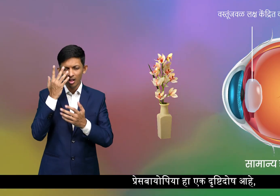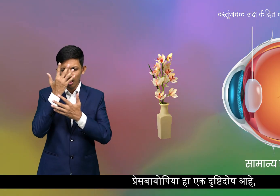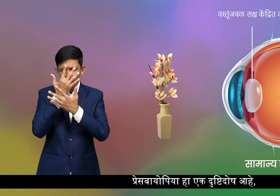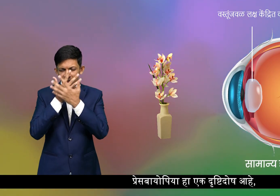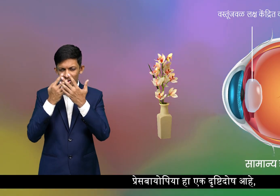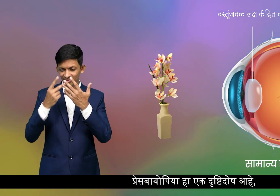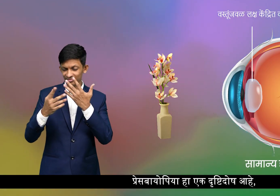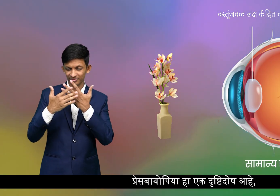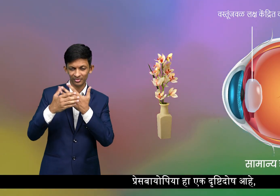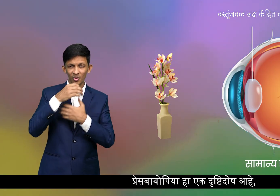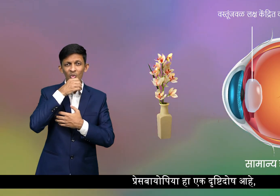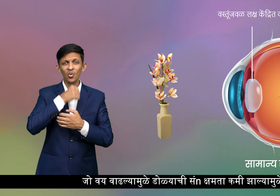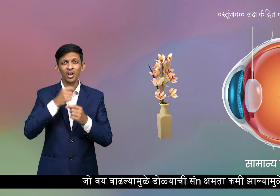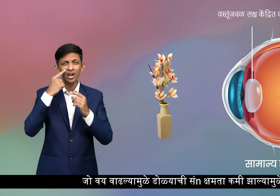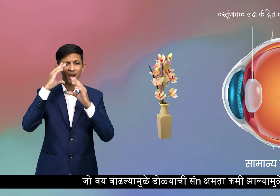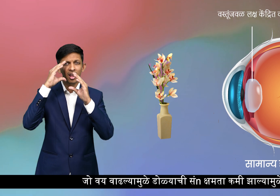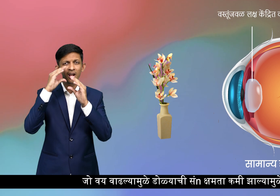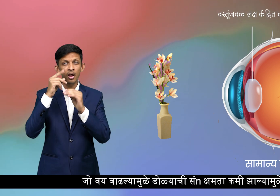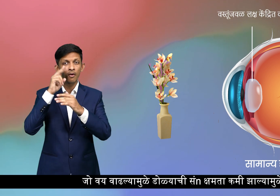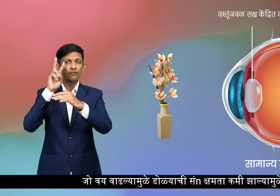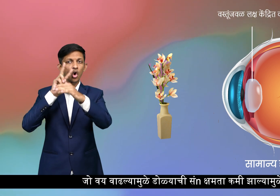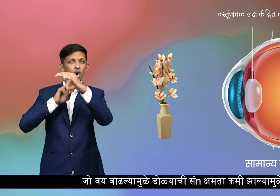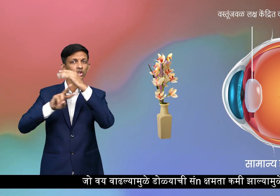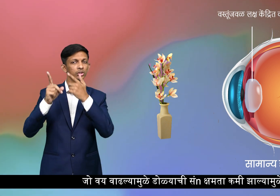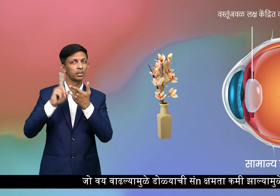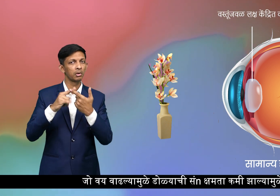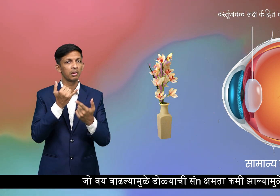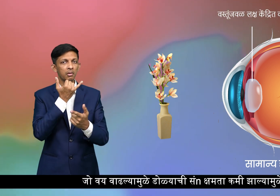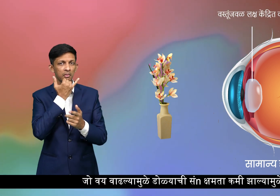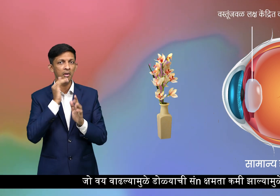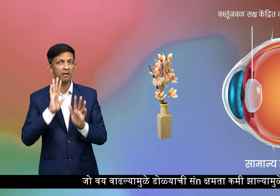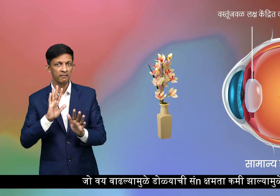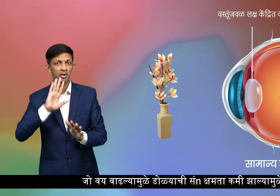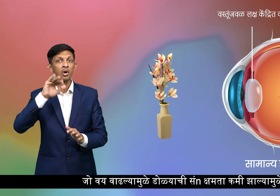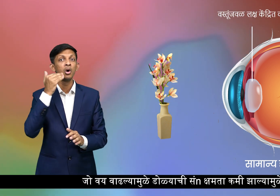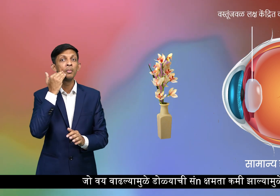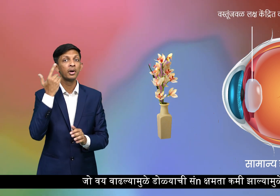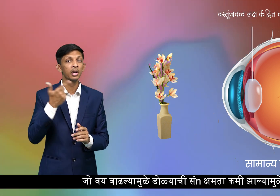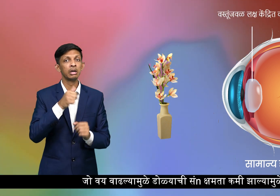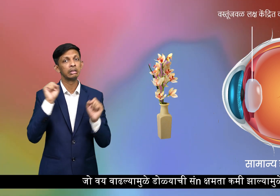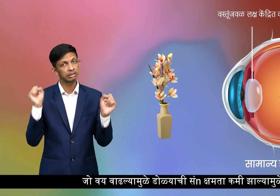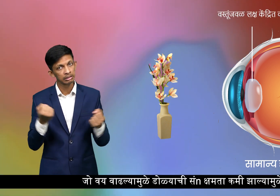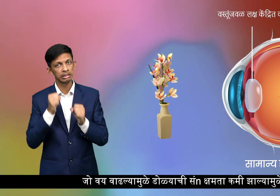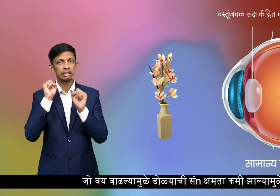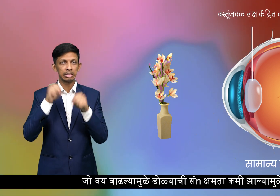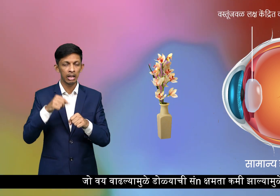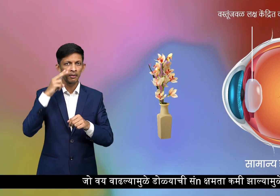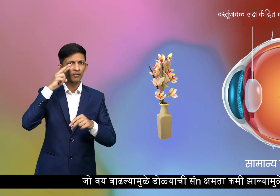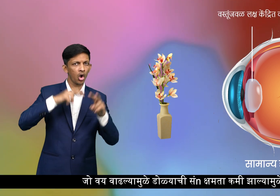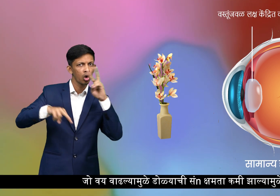प्रेसबायोपिया हा एक दृष्टीदोष आहे, जो वय वाढल्यामुळे डोळ्यांची क्षमता कमी झाल्यामुळे होतो.